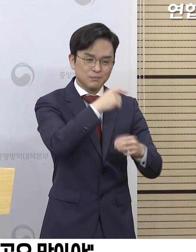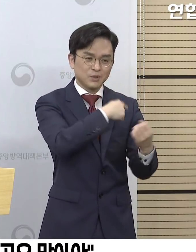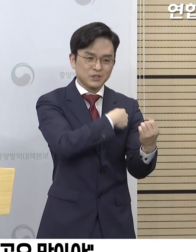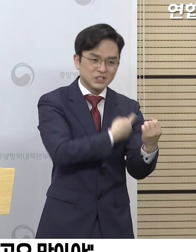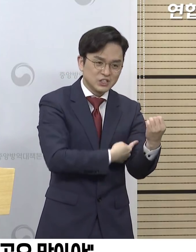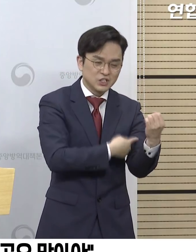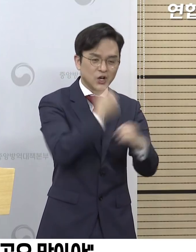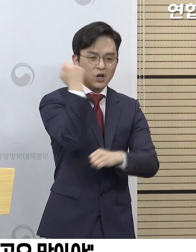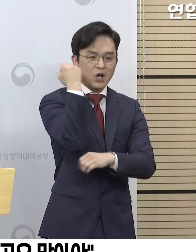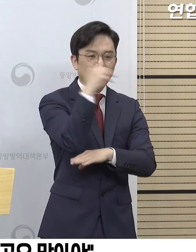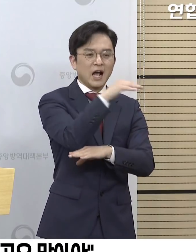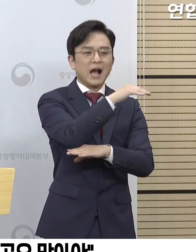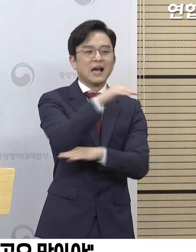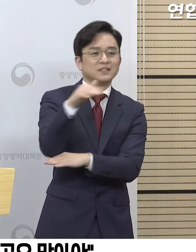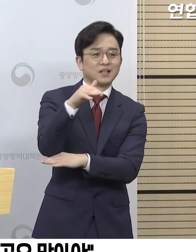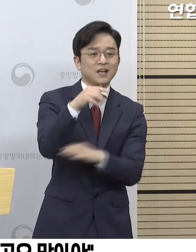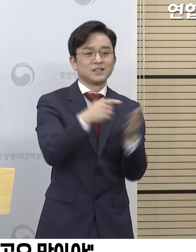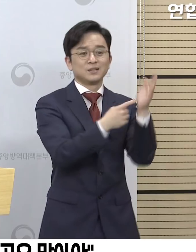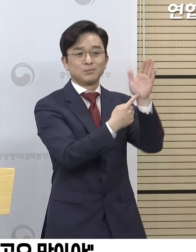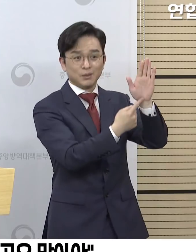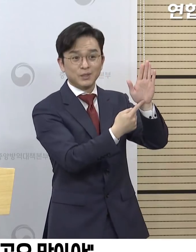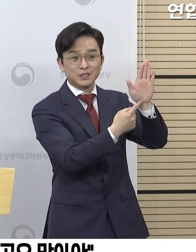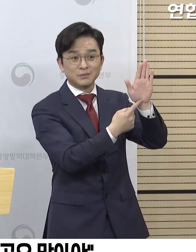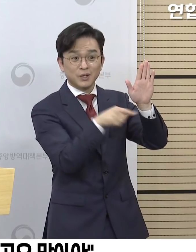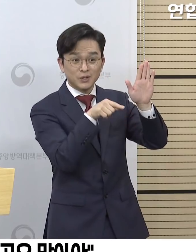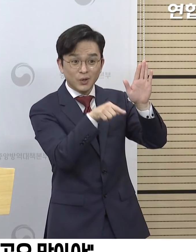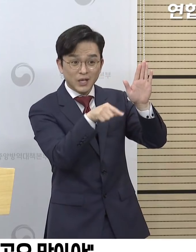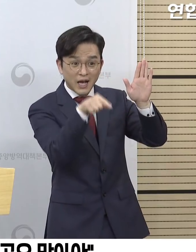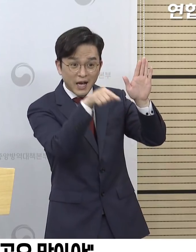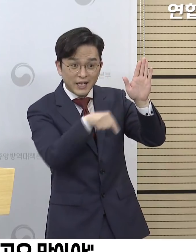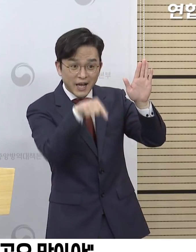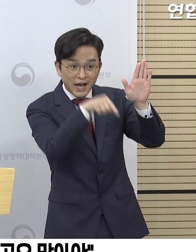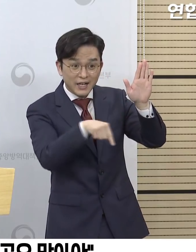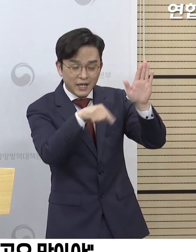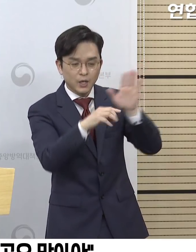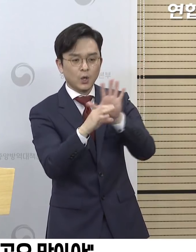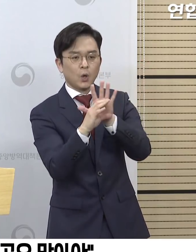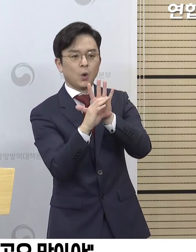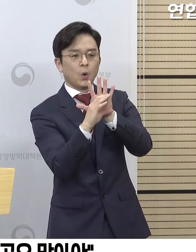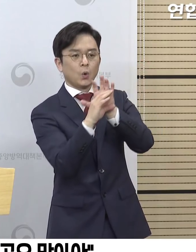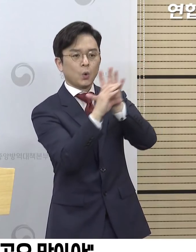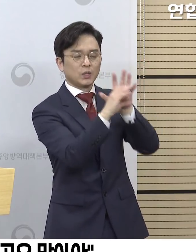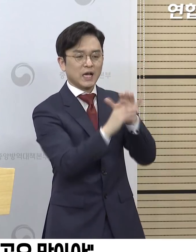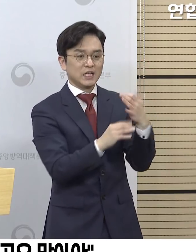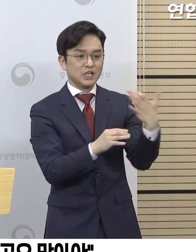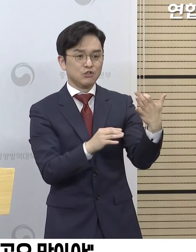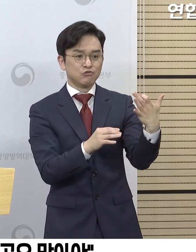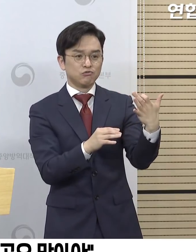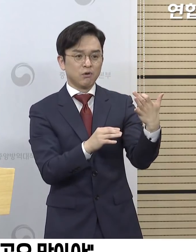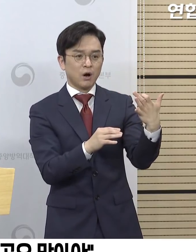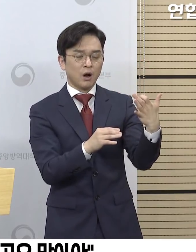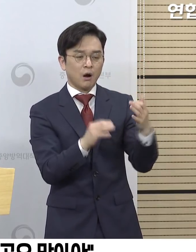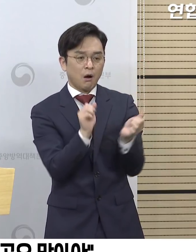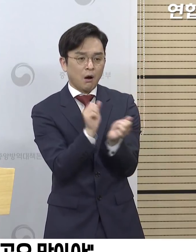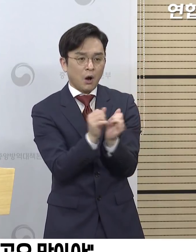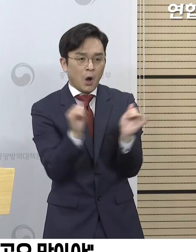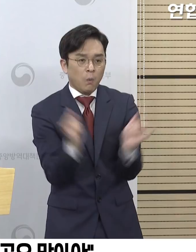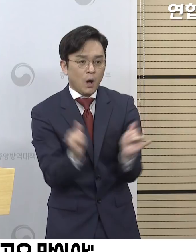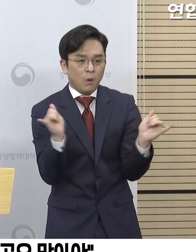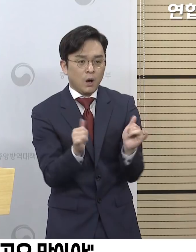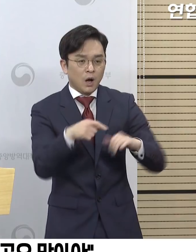여기서도 코로나19 정보에 대한 과도한 집착은 불필요한 공포와 불안을 유발시킬 수